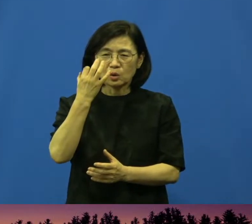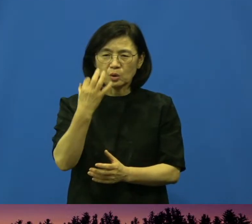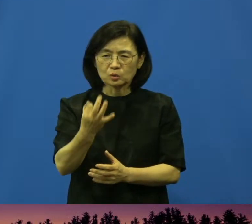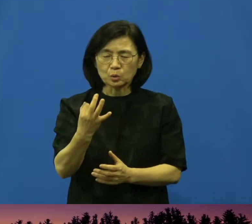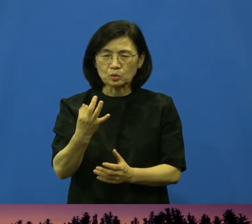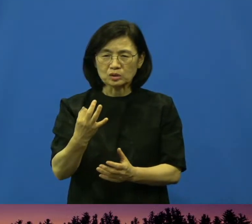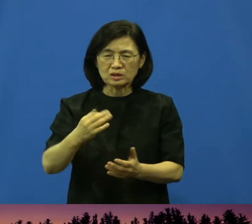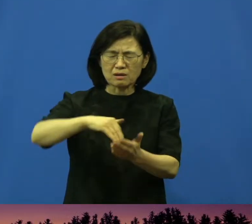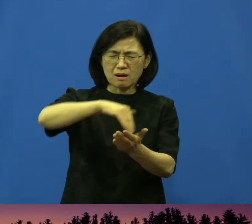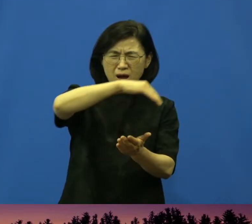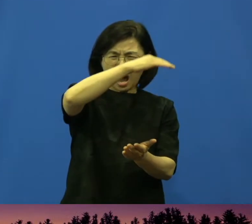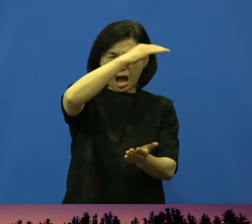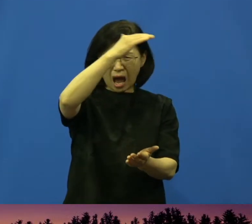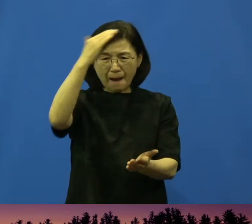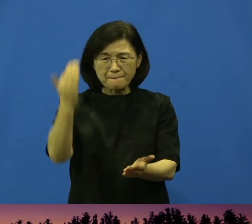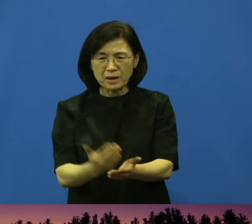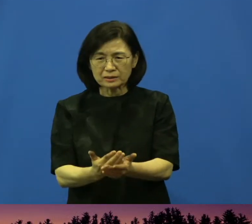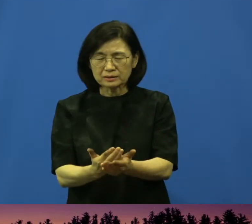않아요.